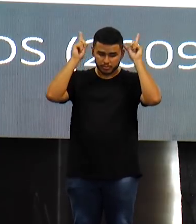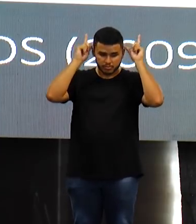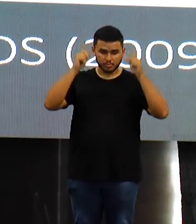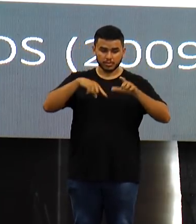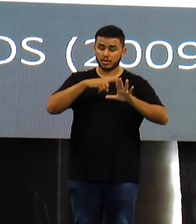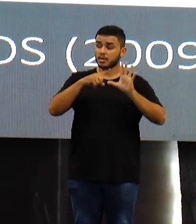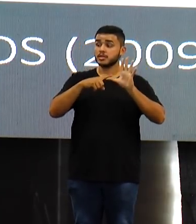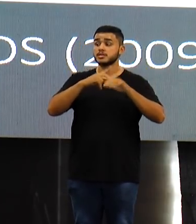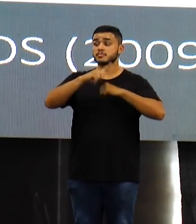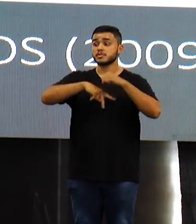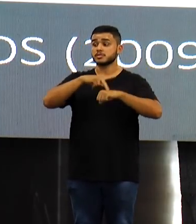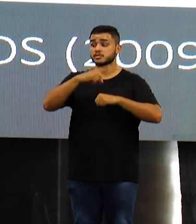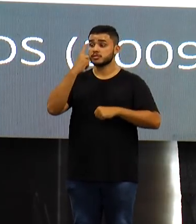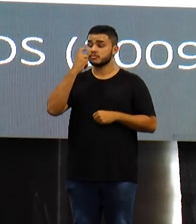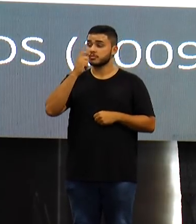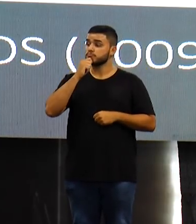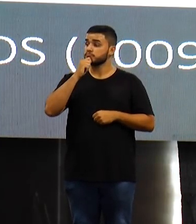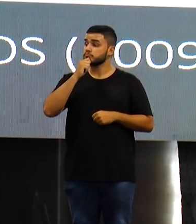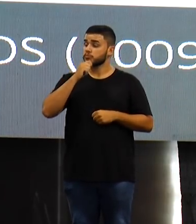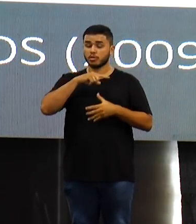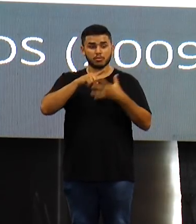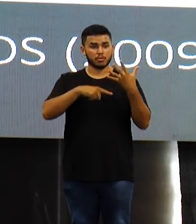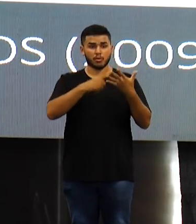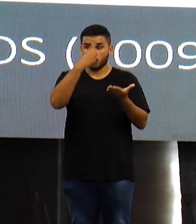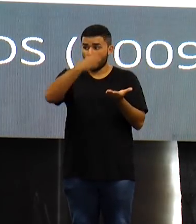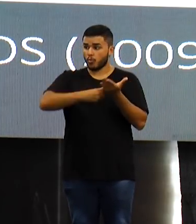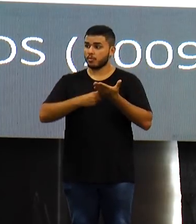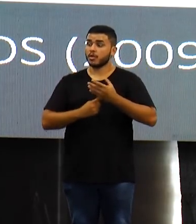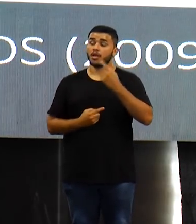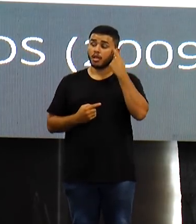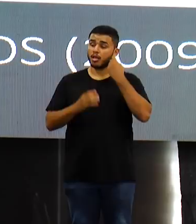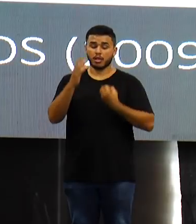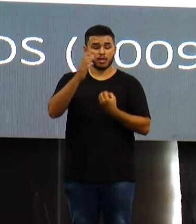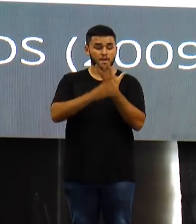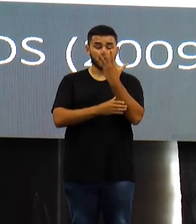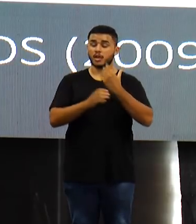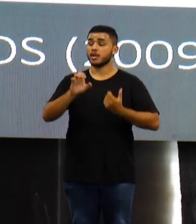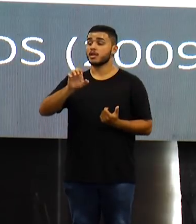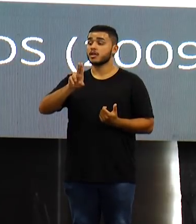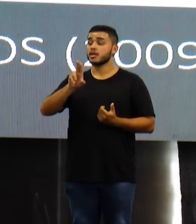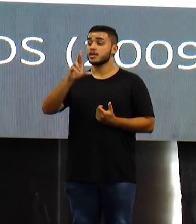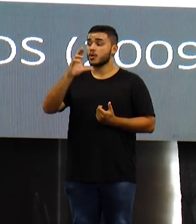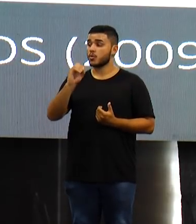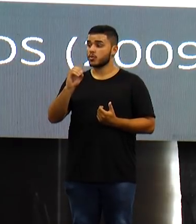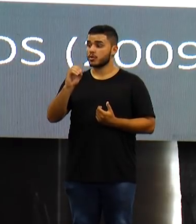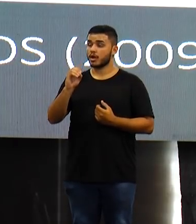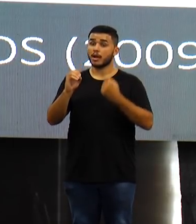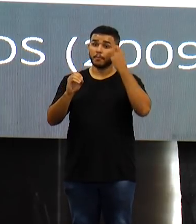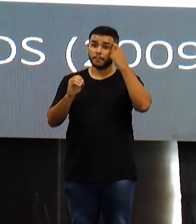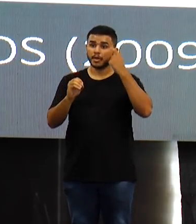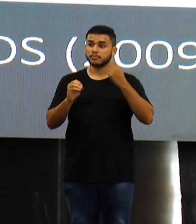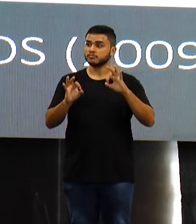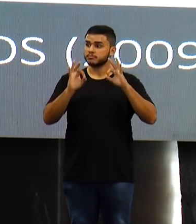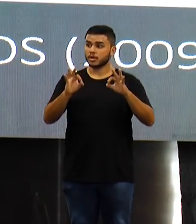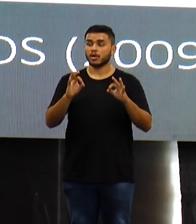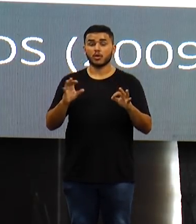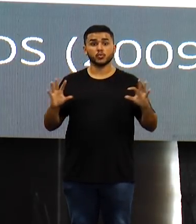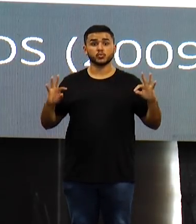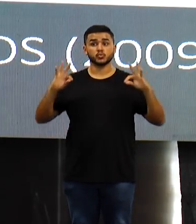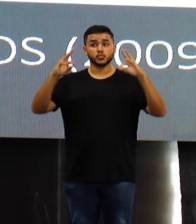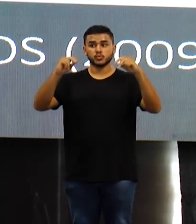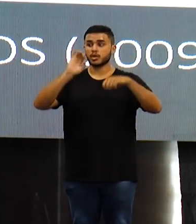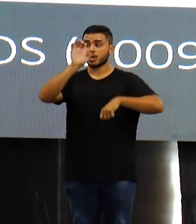Quando o euro foi criado, o Banco Central Europeu de Frankfurt e o Conselho Europeu reuniu a galera e disse